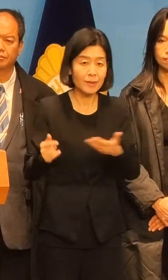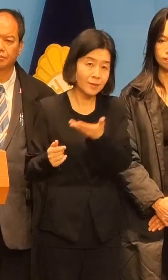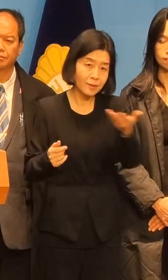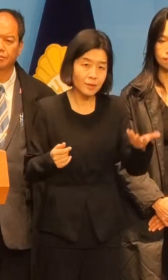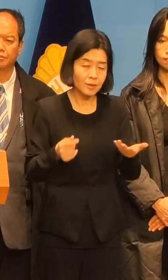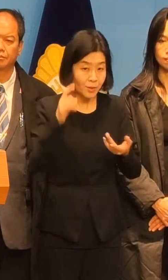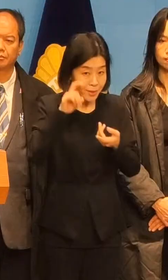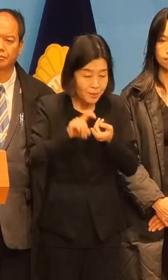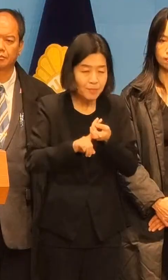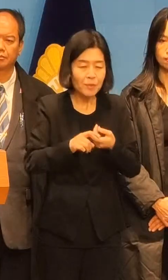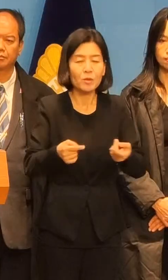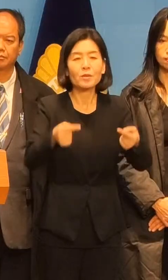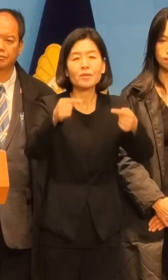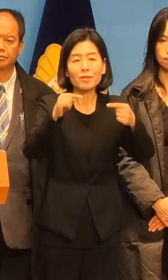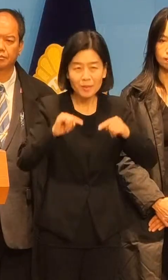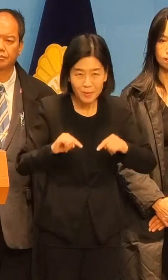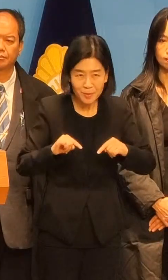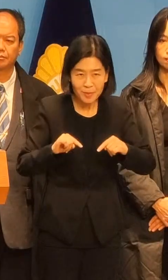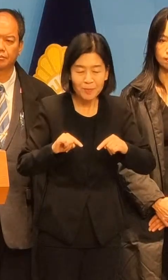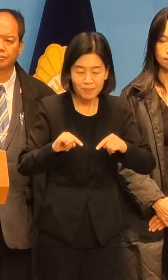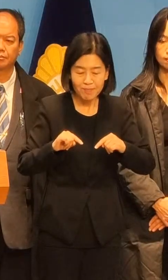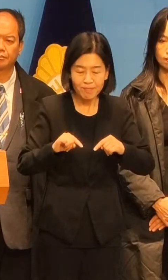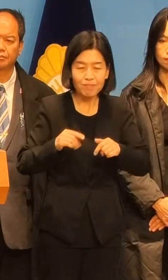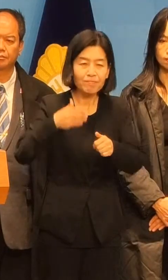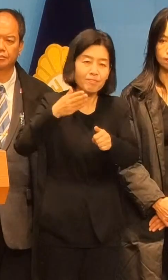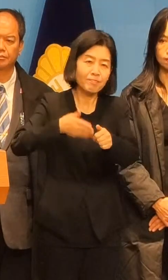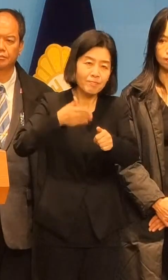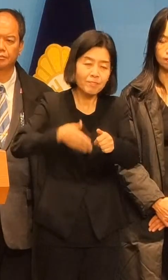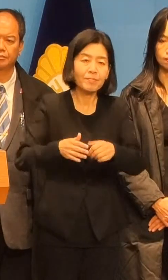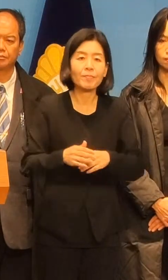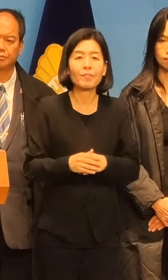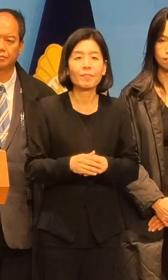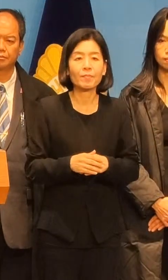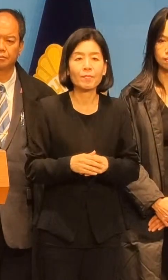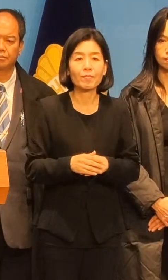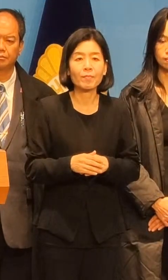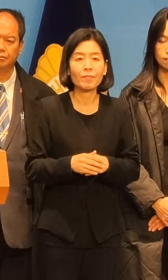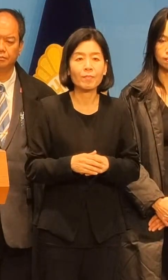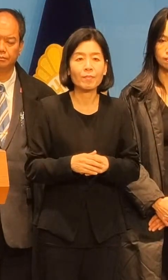갖고 참여해 주시면 감사하겠다는 말씀을 드리고, 이것으로